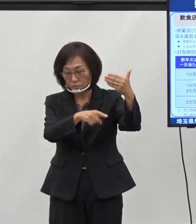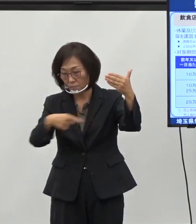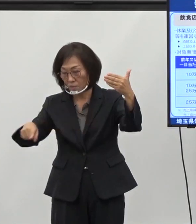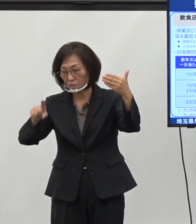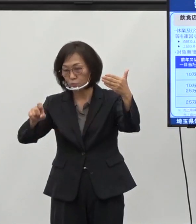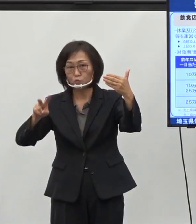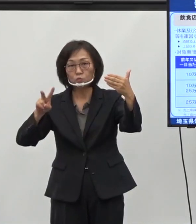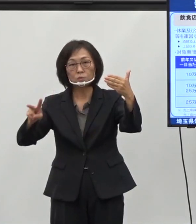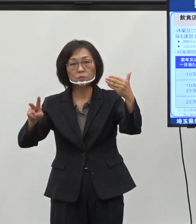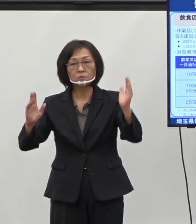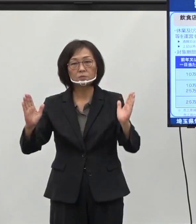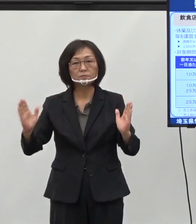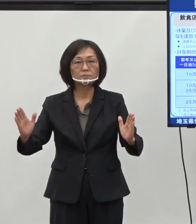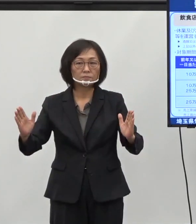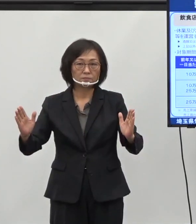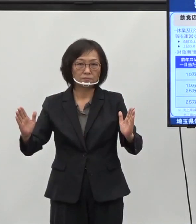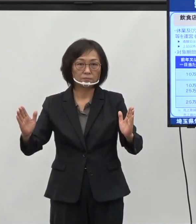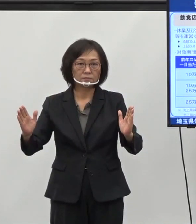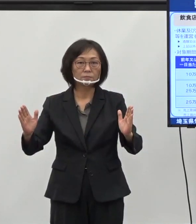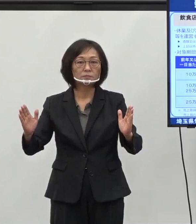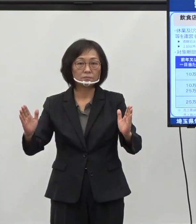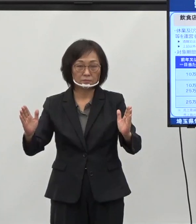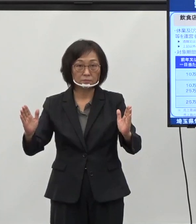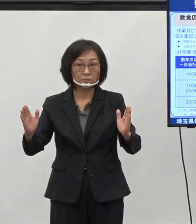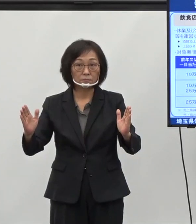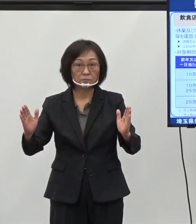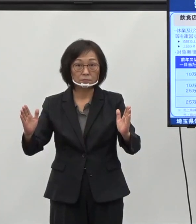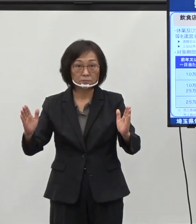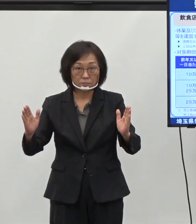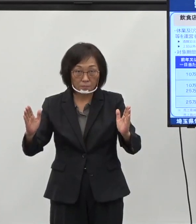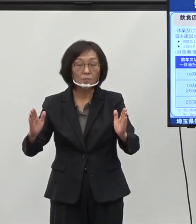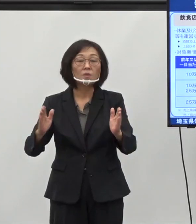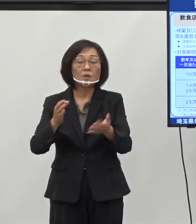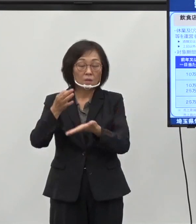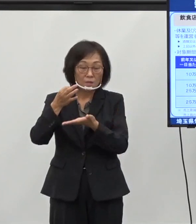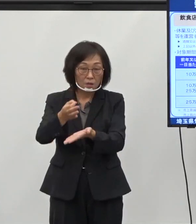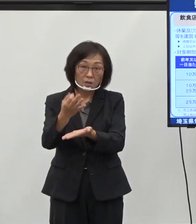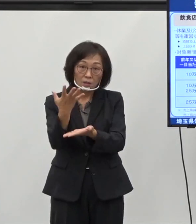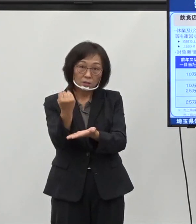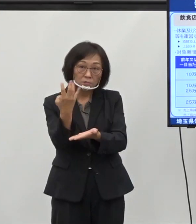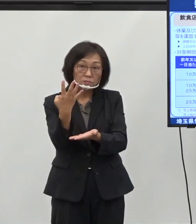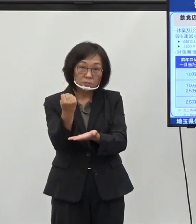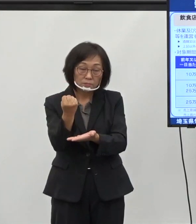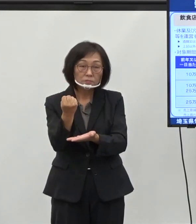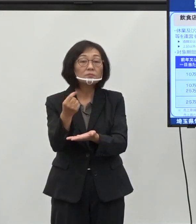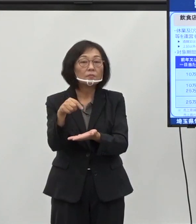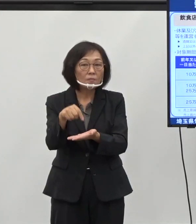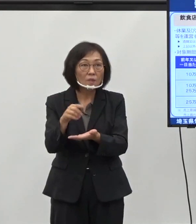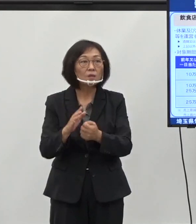12日までを予定しており、支給単価等については